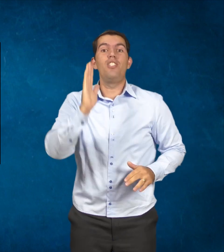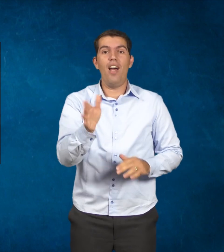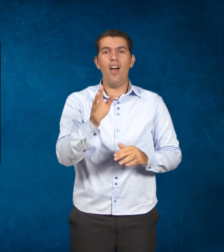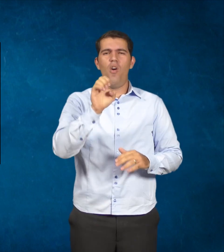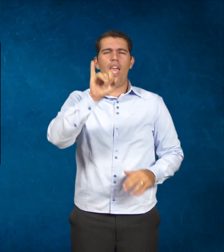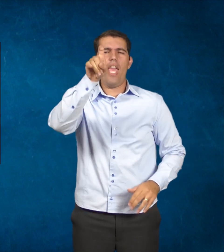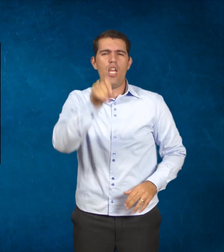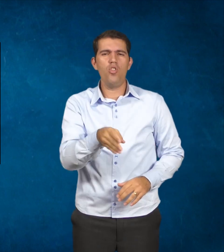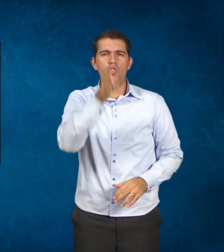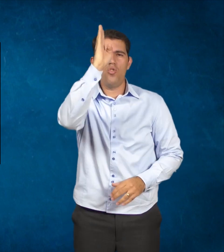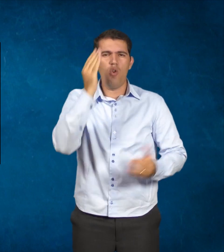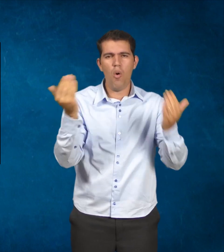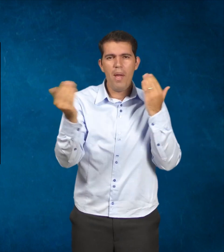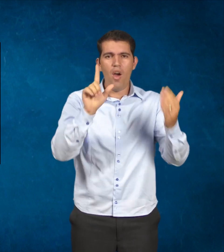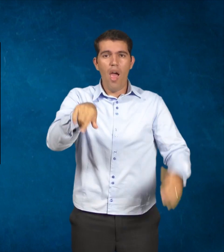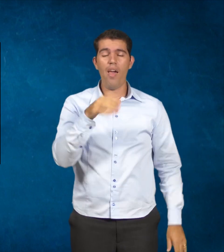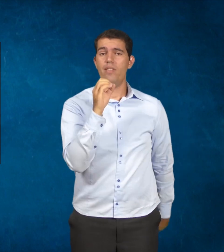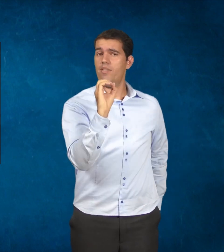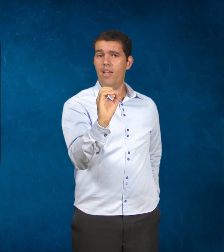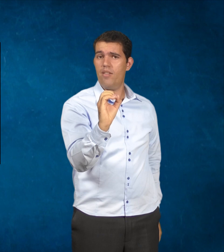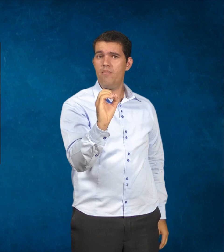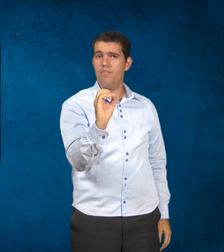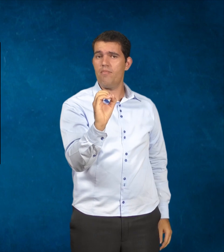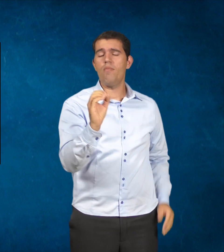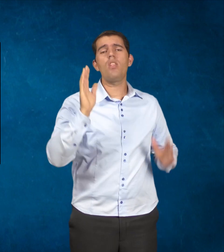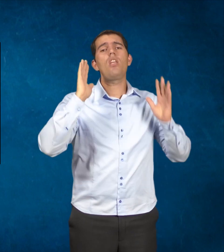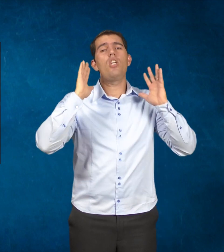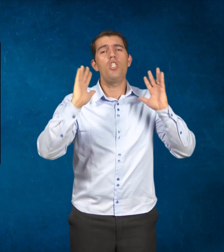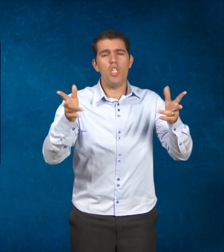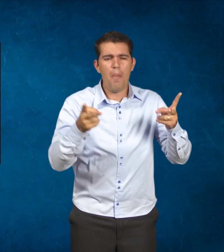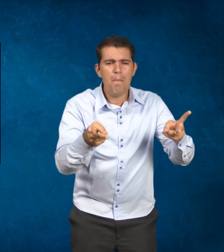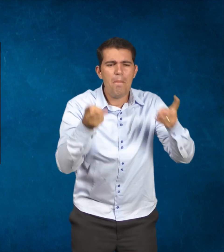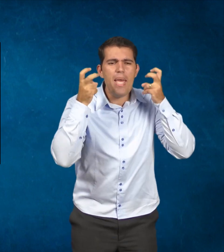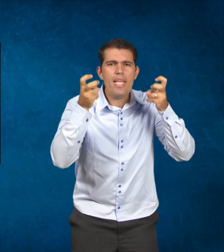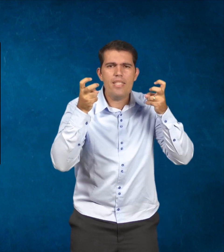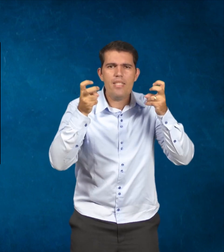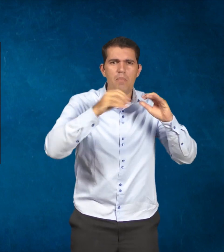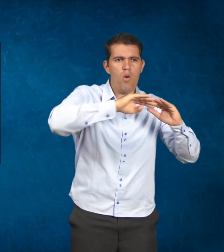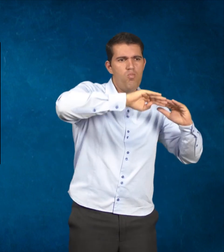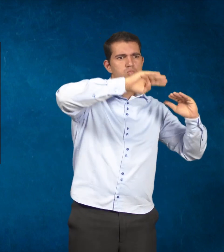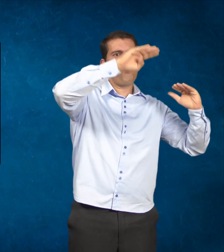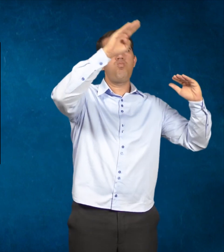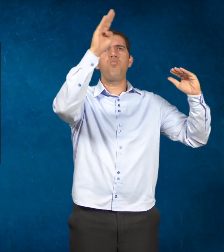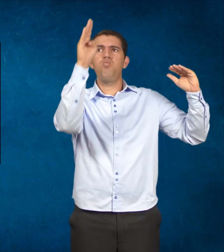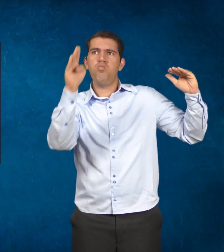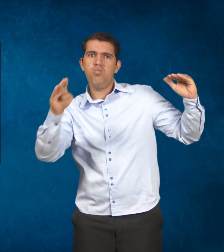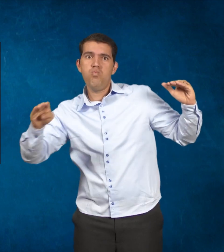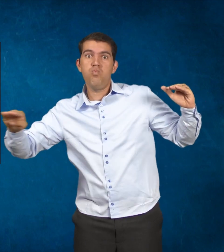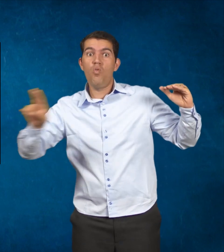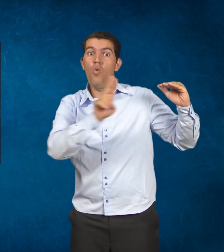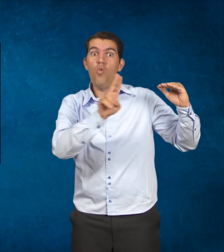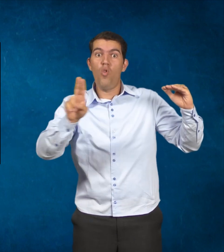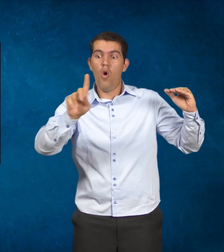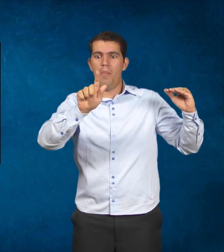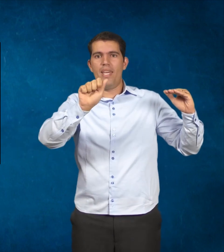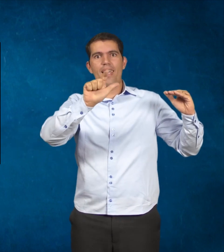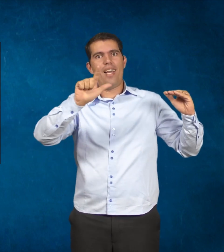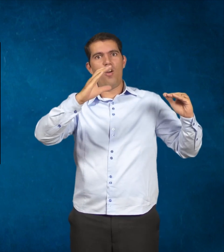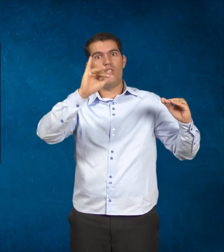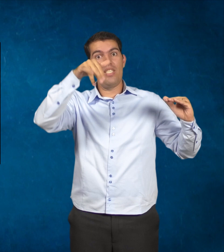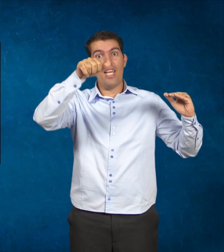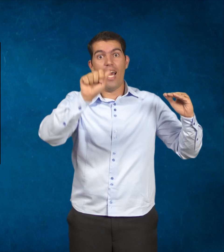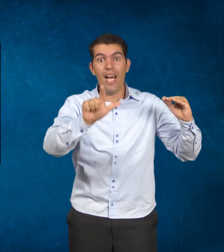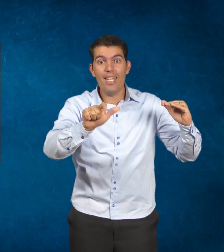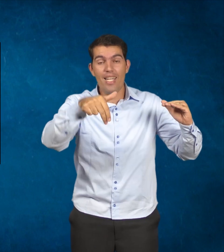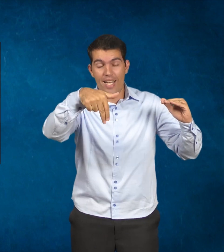no zero. Eles identificaram que a curva do tamanho do efeito era uma gaussiana e